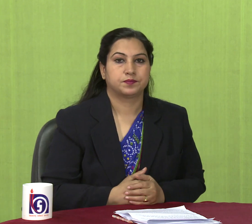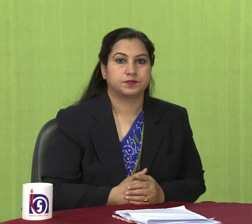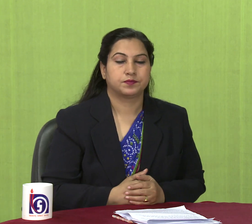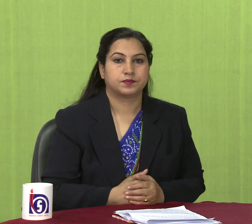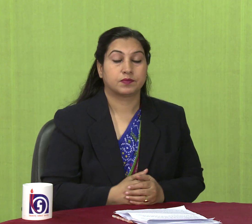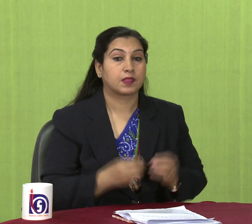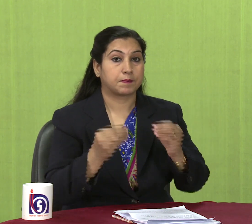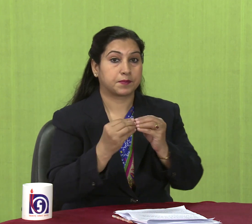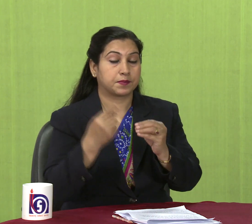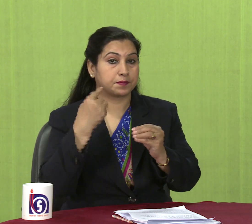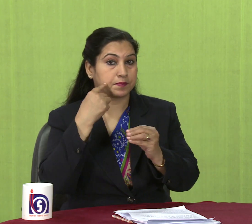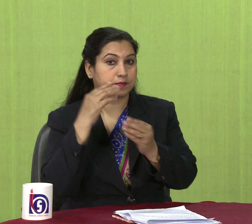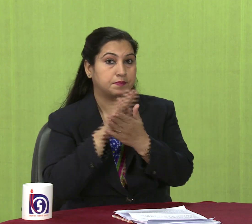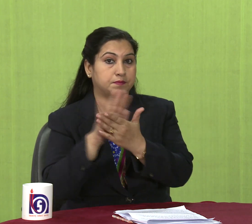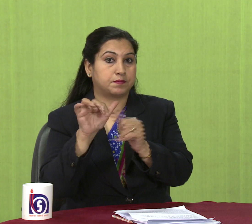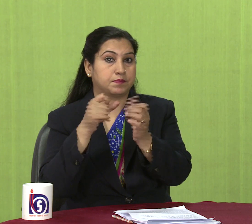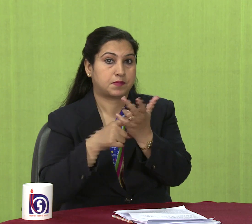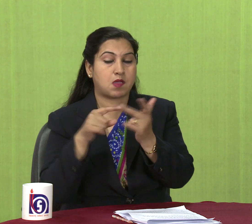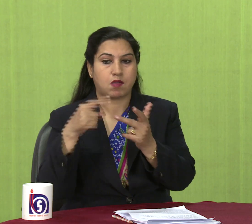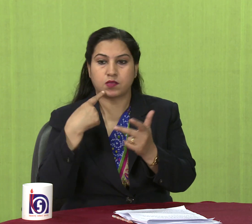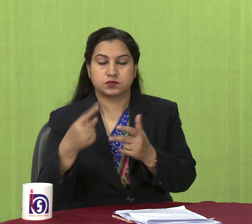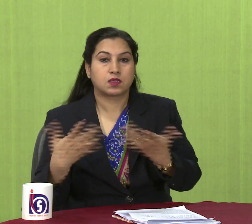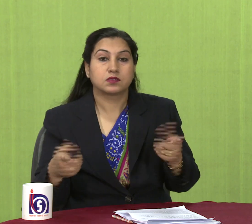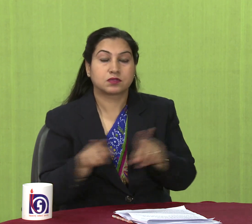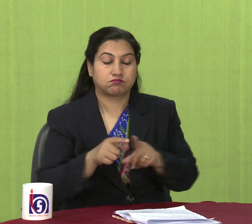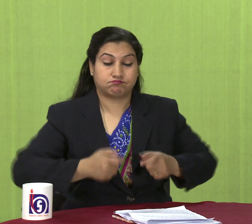बिहारी का कहना है कि यह नशा